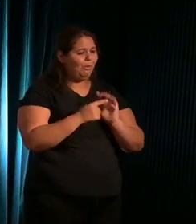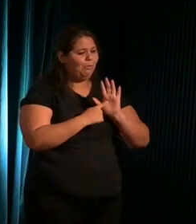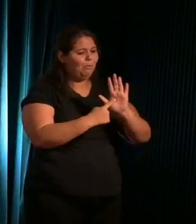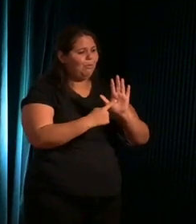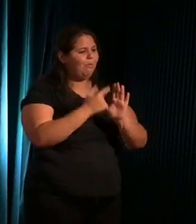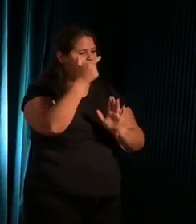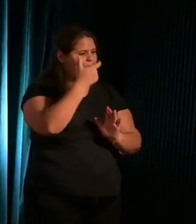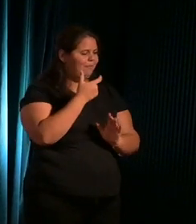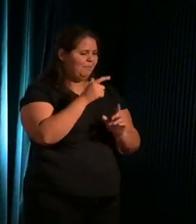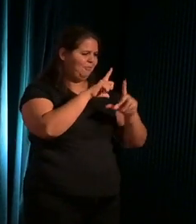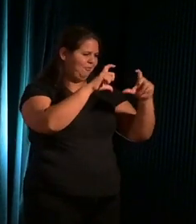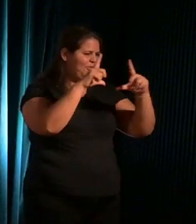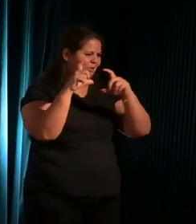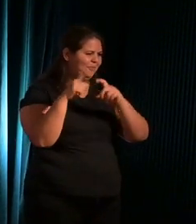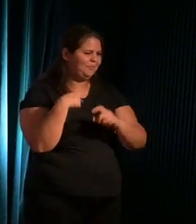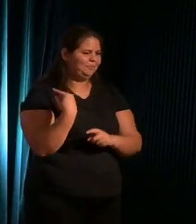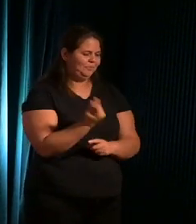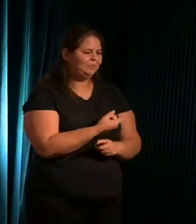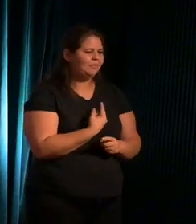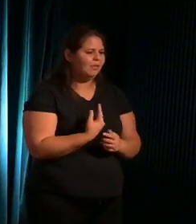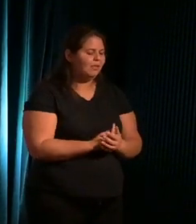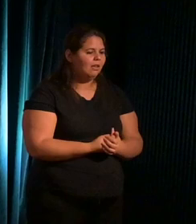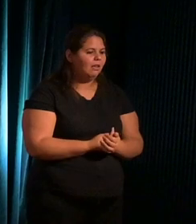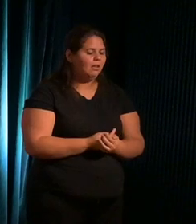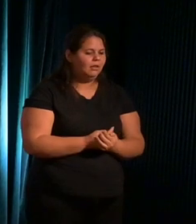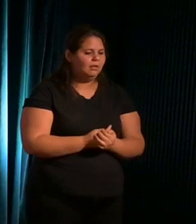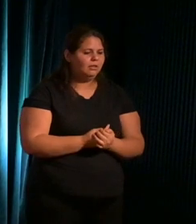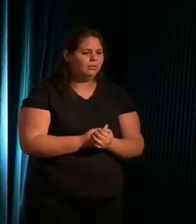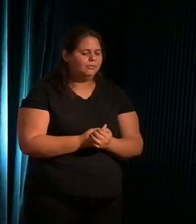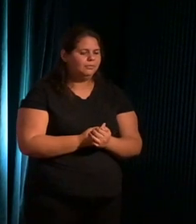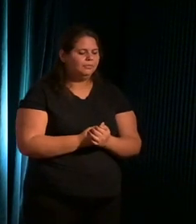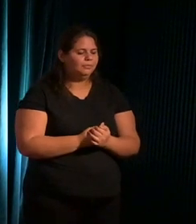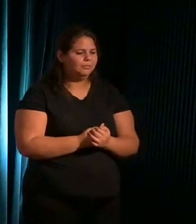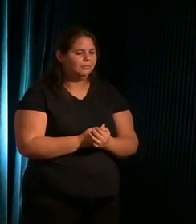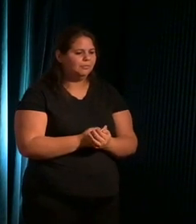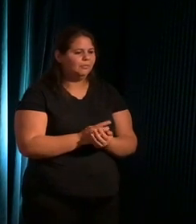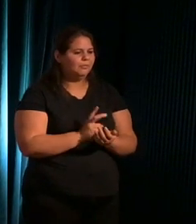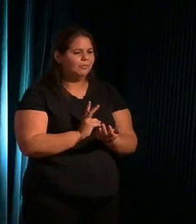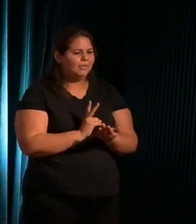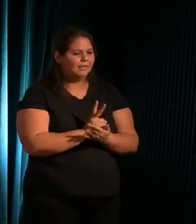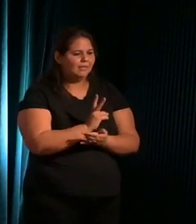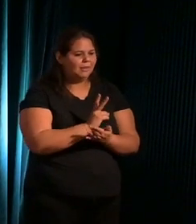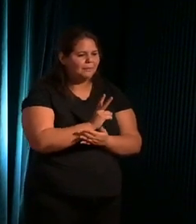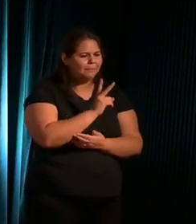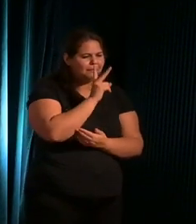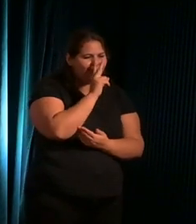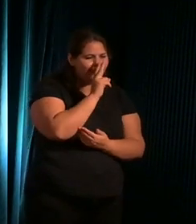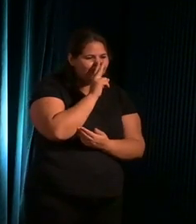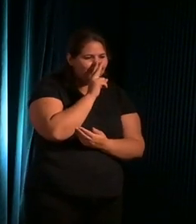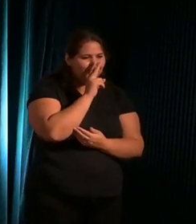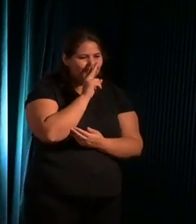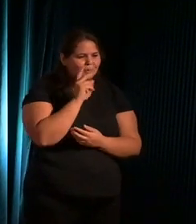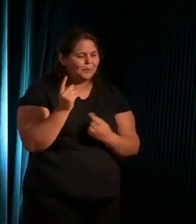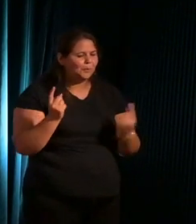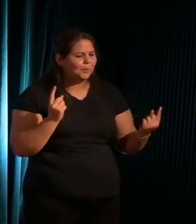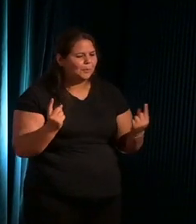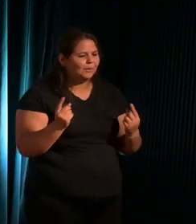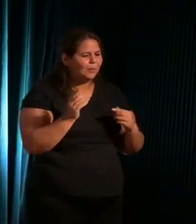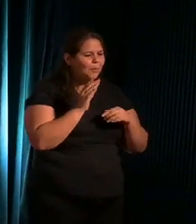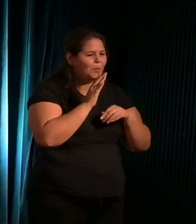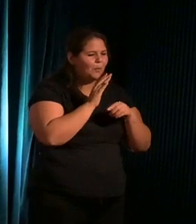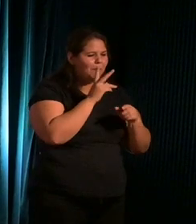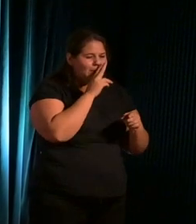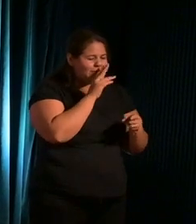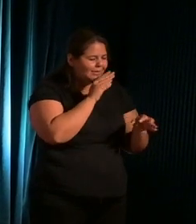tidos como... Estão sempre com mercúrio cromo, um algodão, né? E são